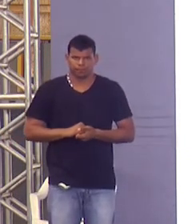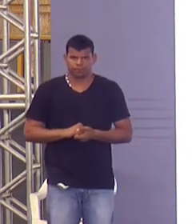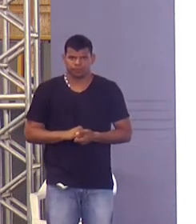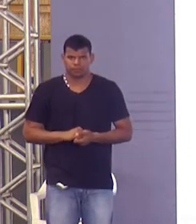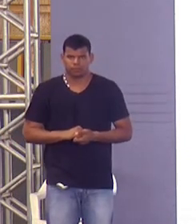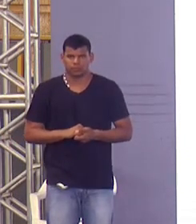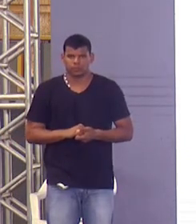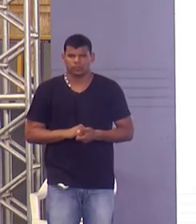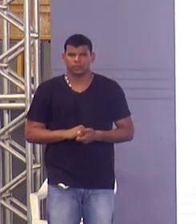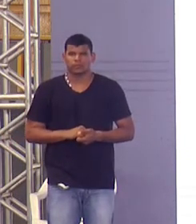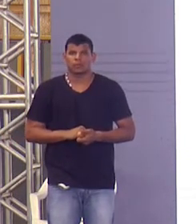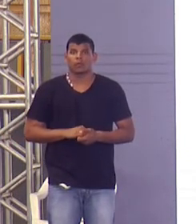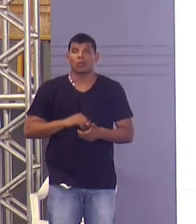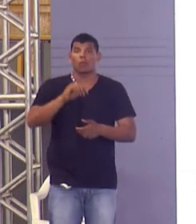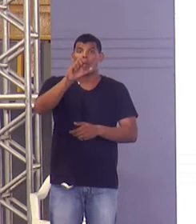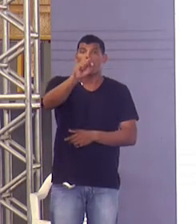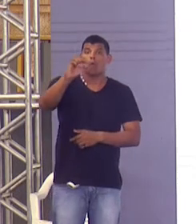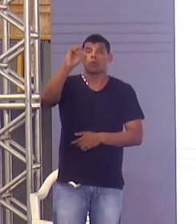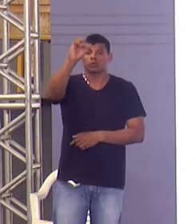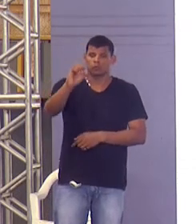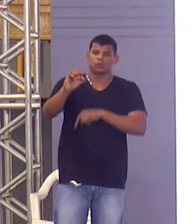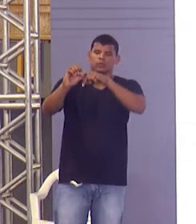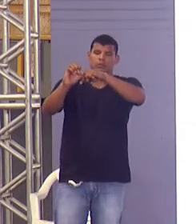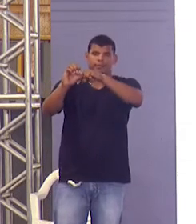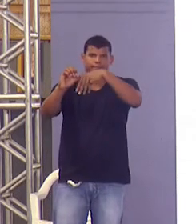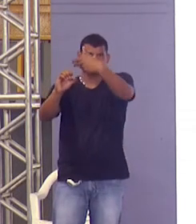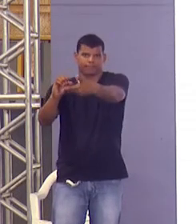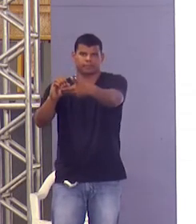Quem foi que deu a volta de número 80? Quem foi?